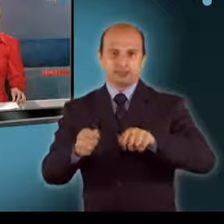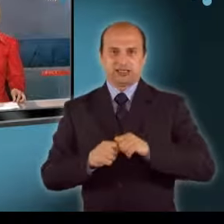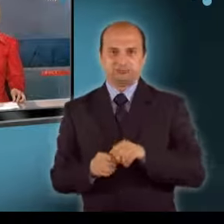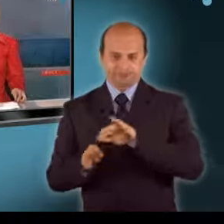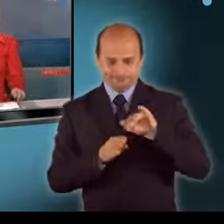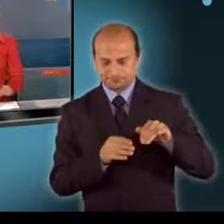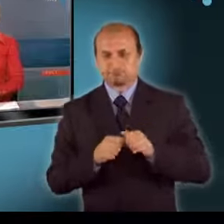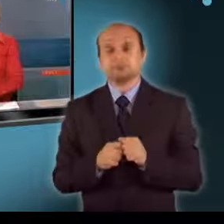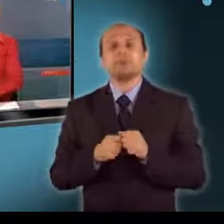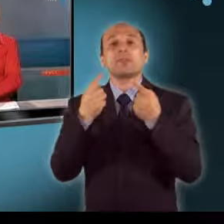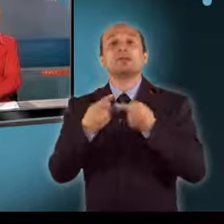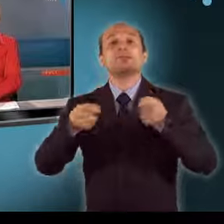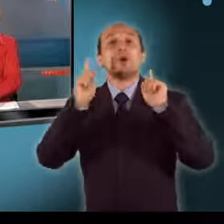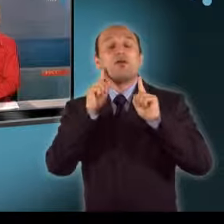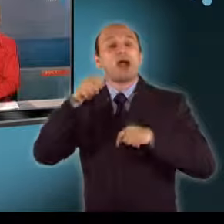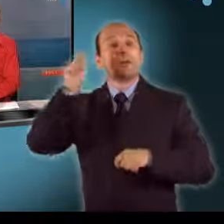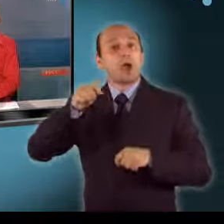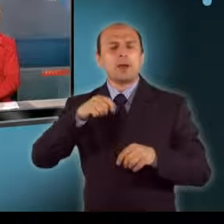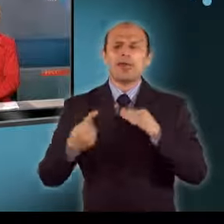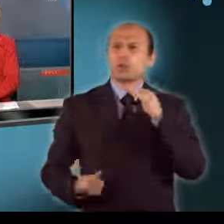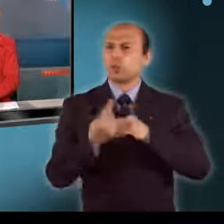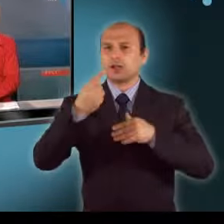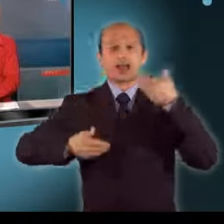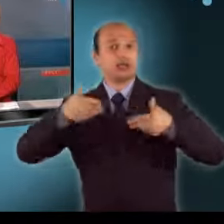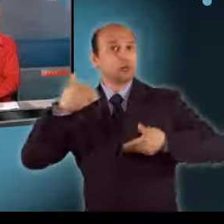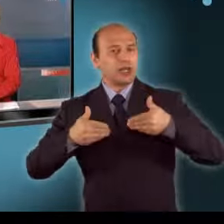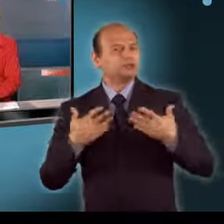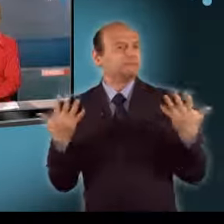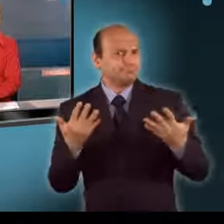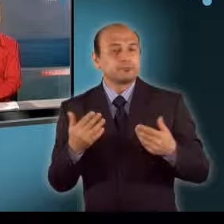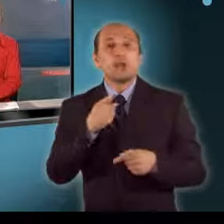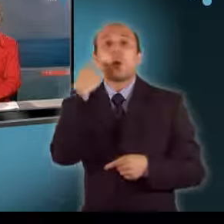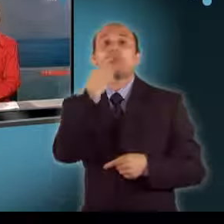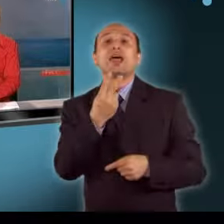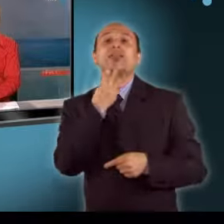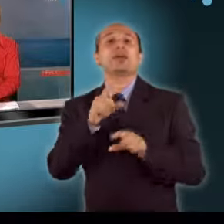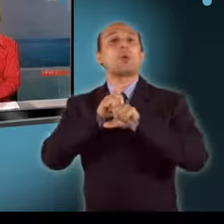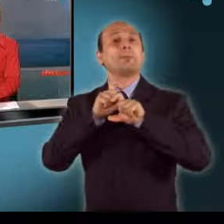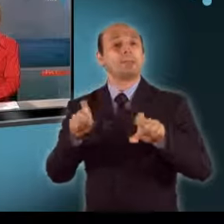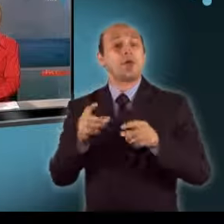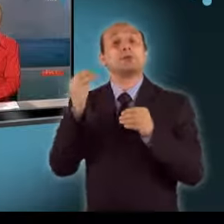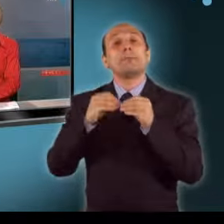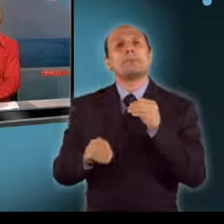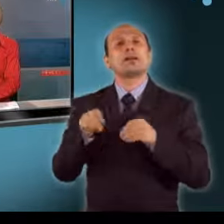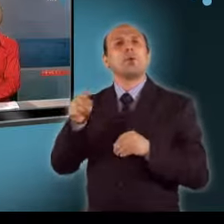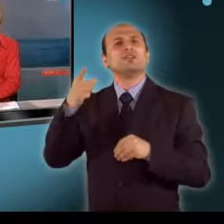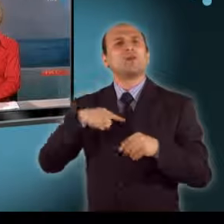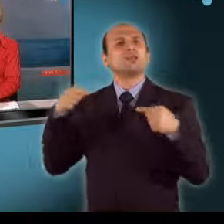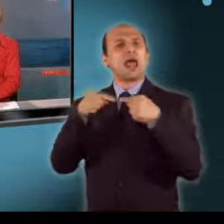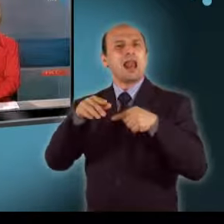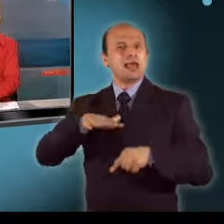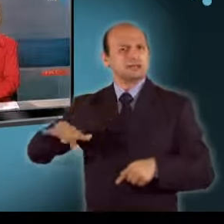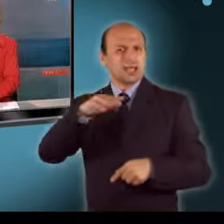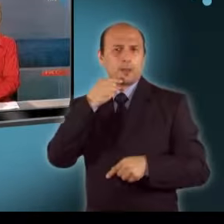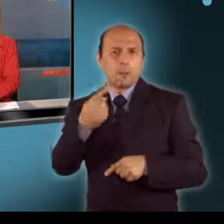tart délután a szlovák parlament Orbán Viktor egyik kijelentése miatt. Elítélő határozatot akarnak elfogadni, az ottani ellenzék szerint azonban csak